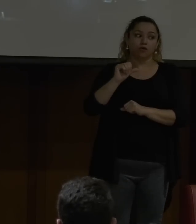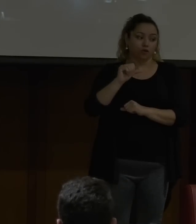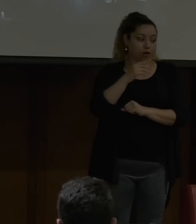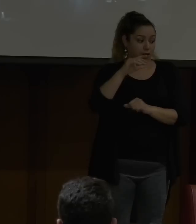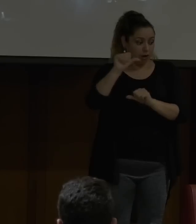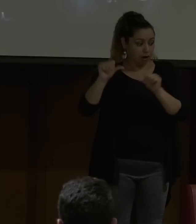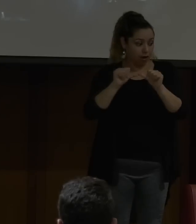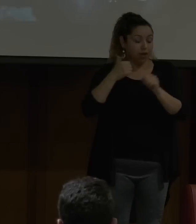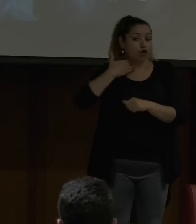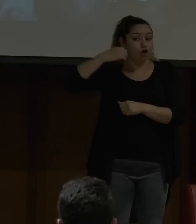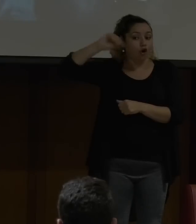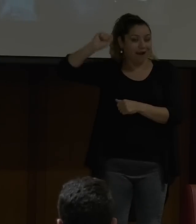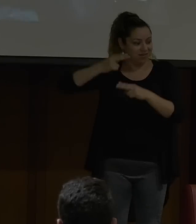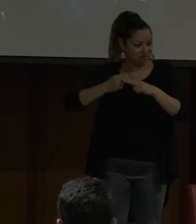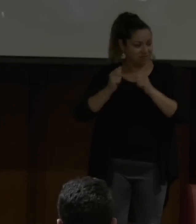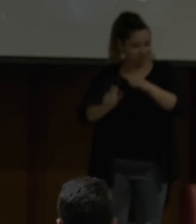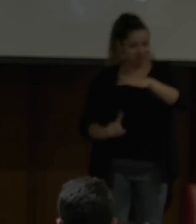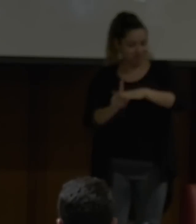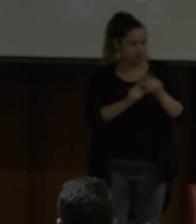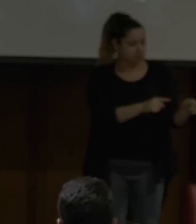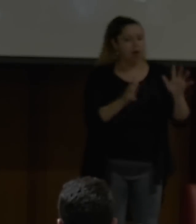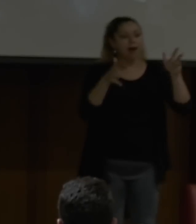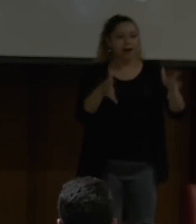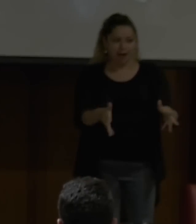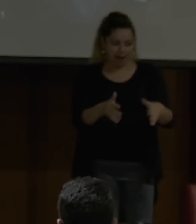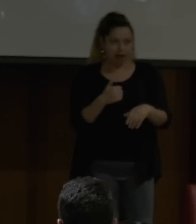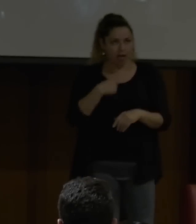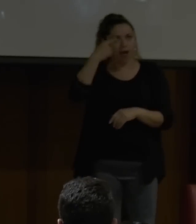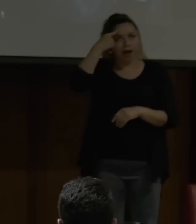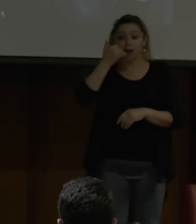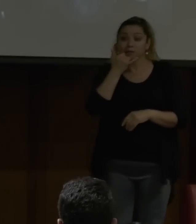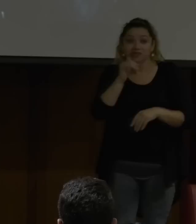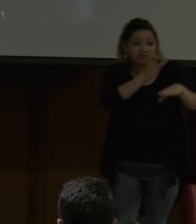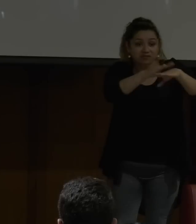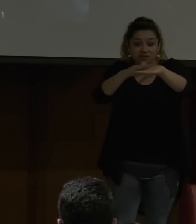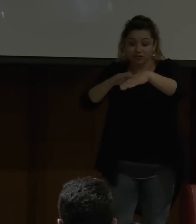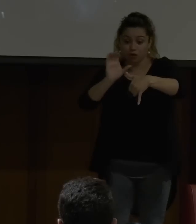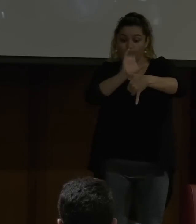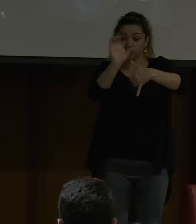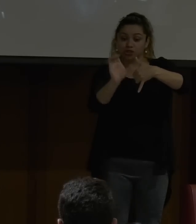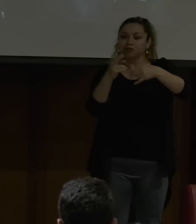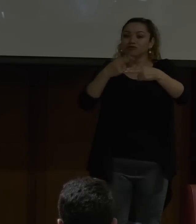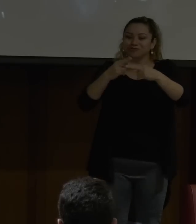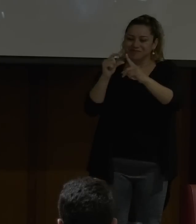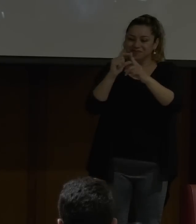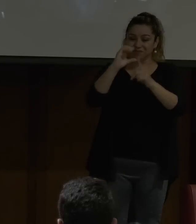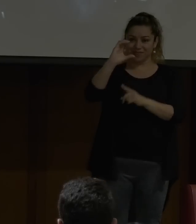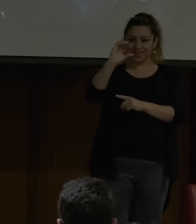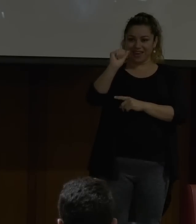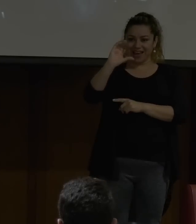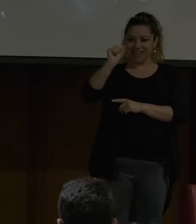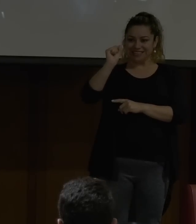claro, eso iba a decir que iba a establecer que para los costeños, cachaco es todo aquel que